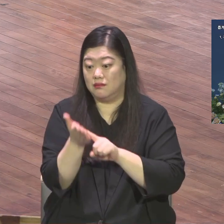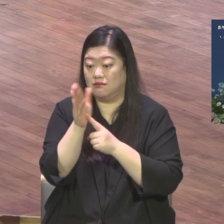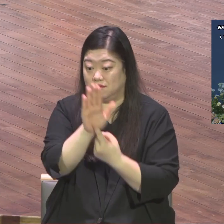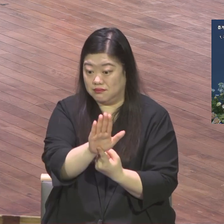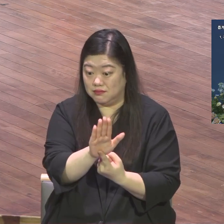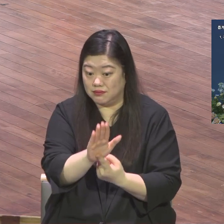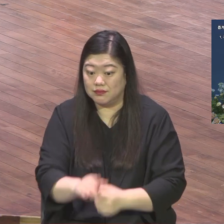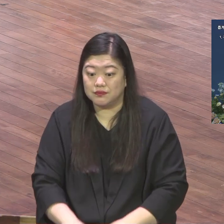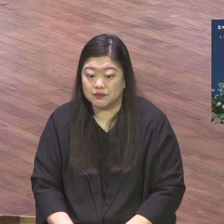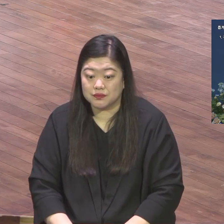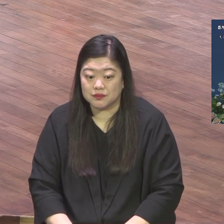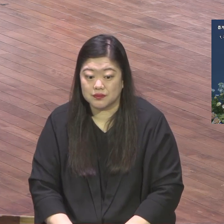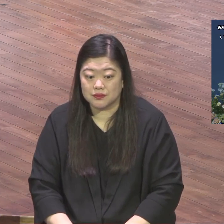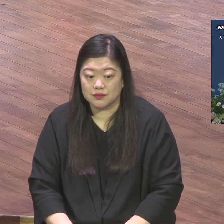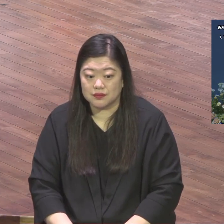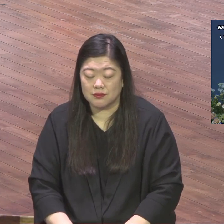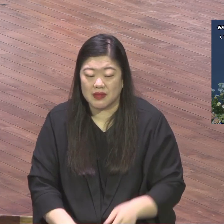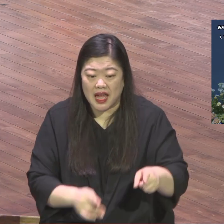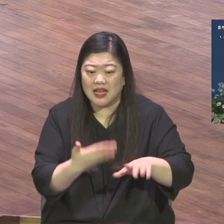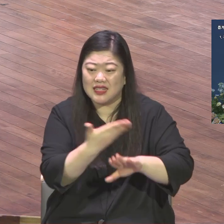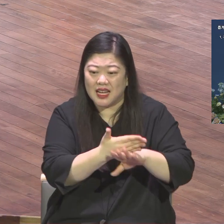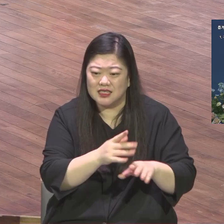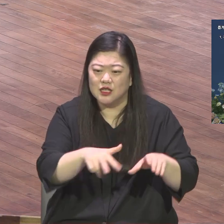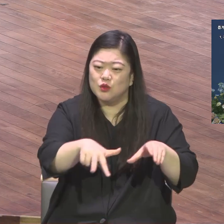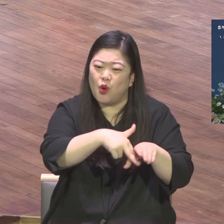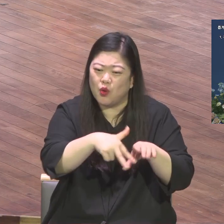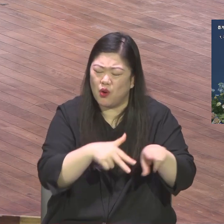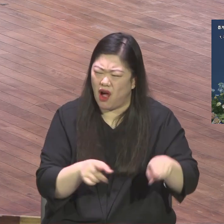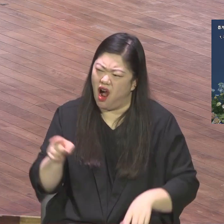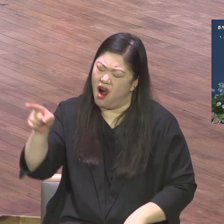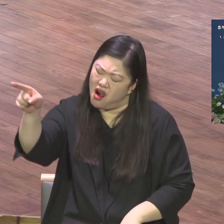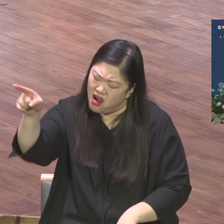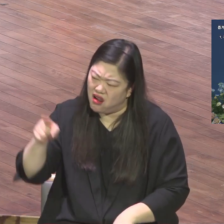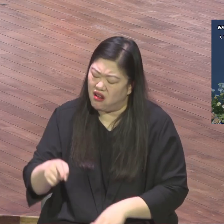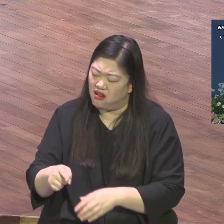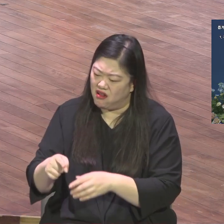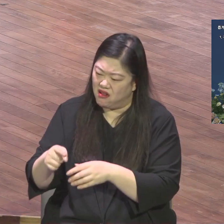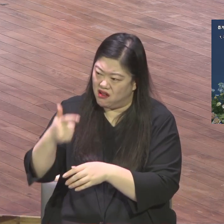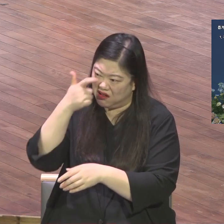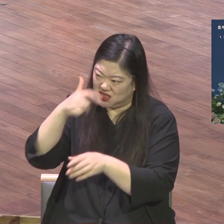그리고 다른 종교는 기독교를 독선적이라 합니다. 너희만 구원 있냐?